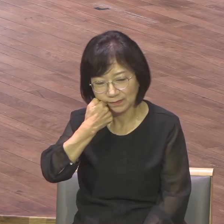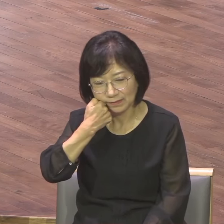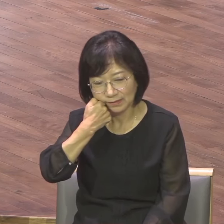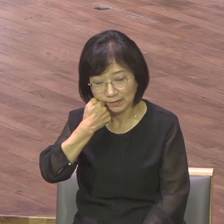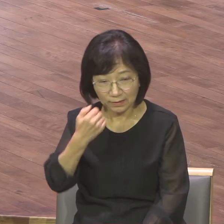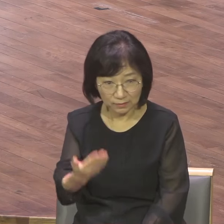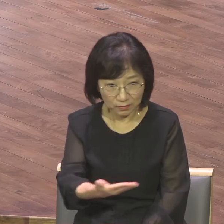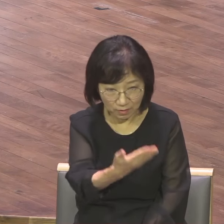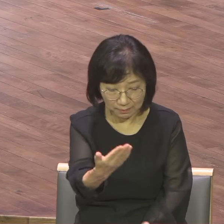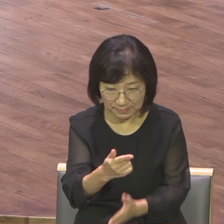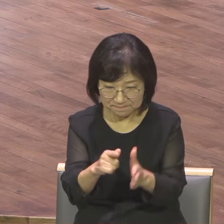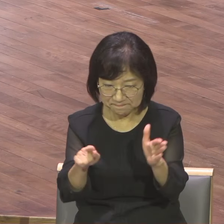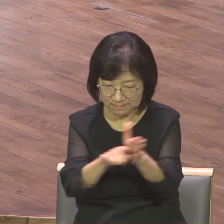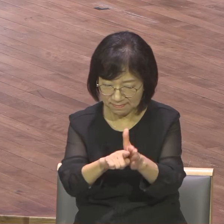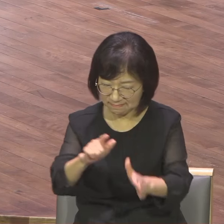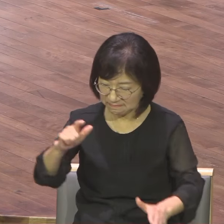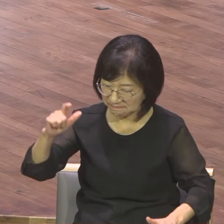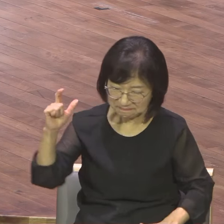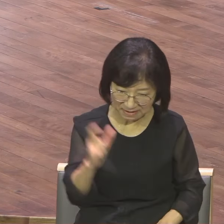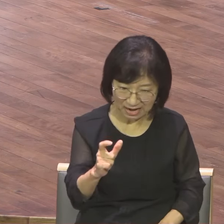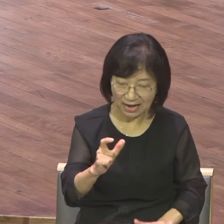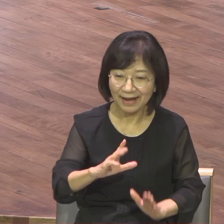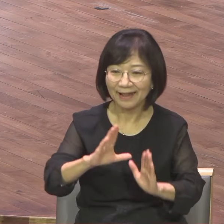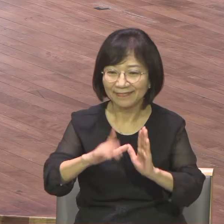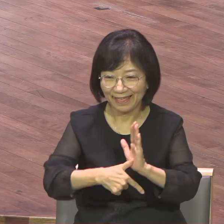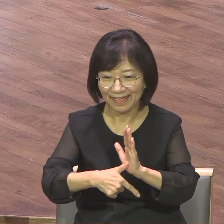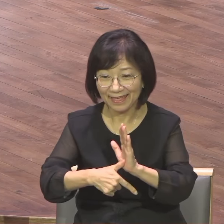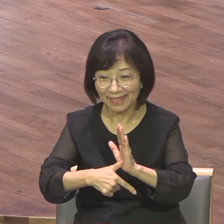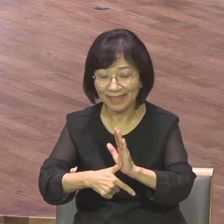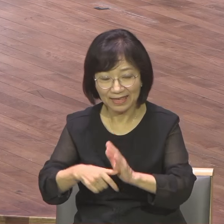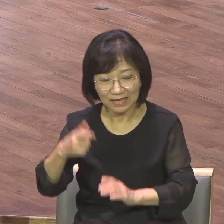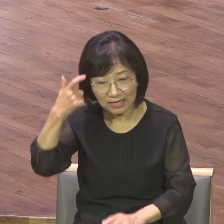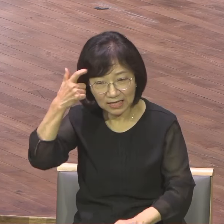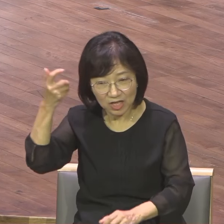굳건한 믿음이 있을 때 우리의 영적인 삶은